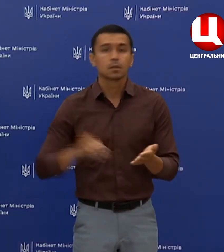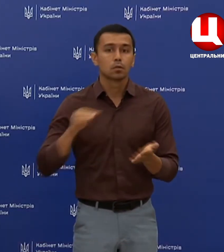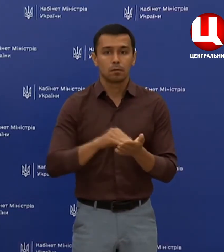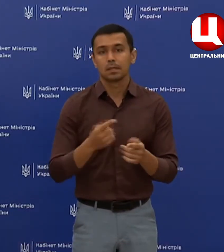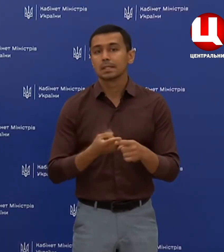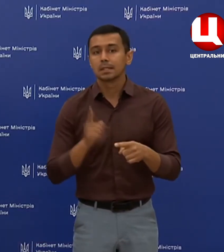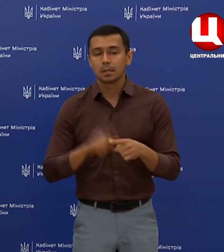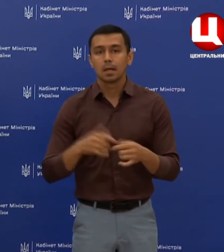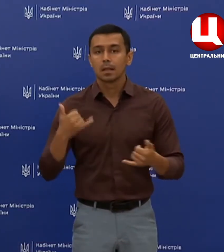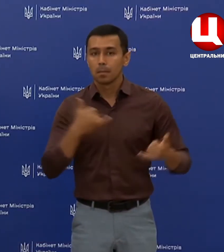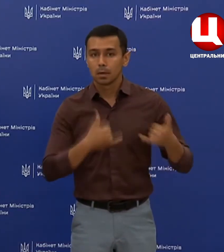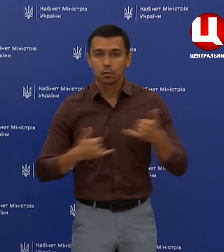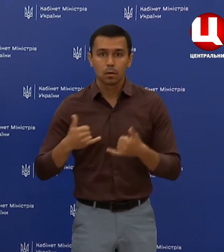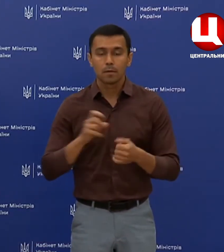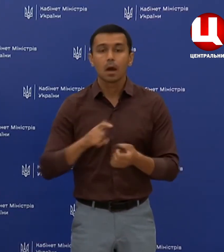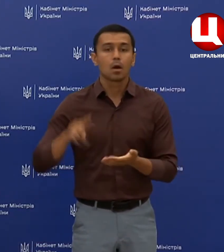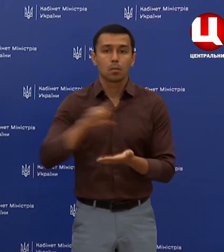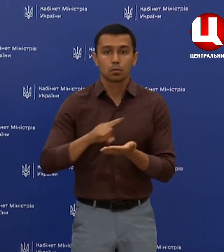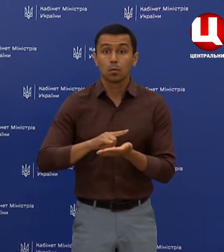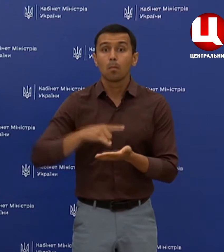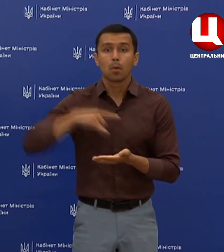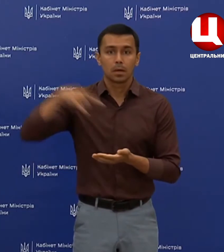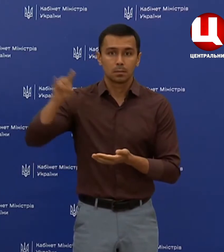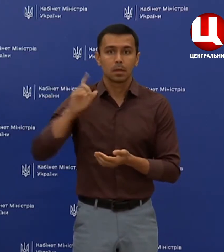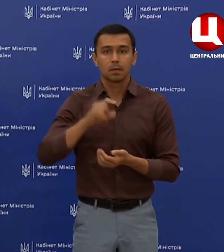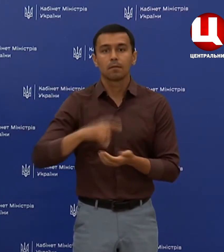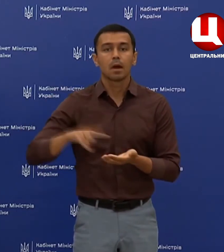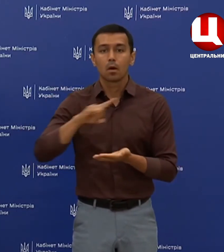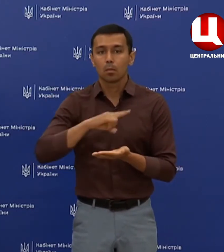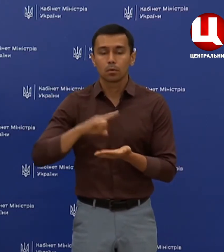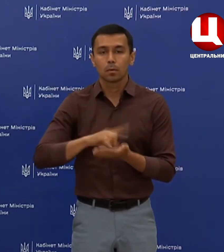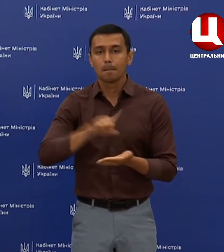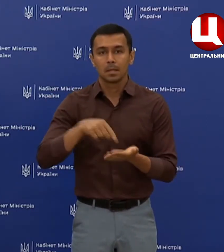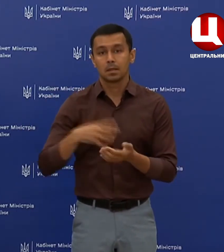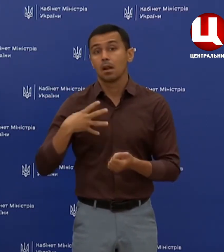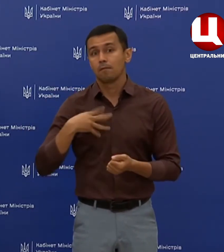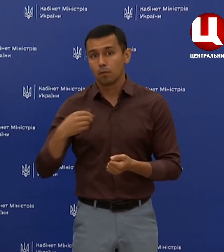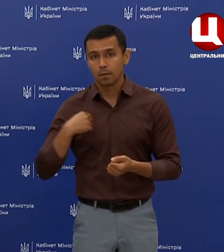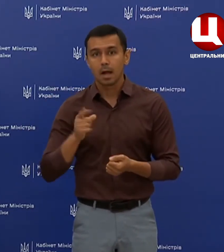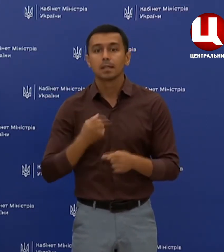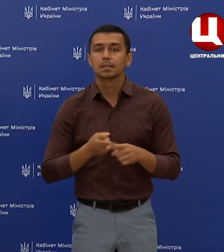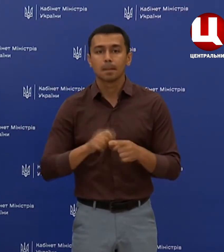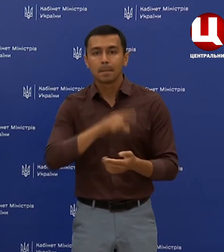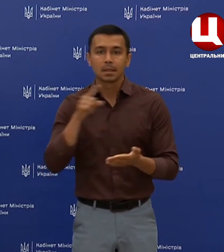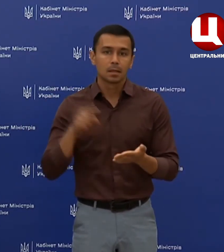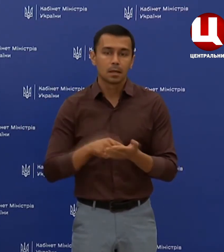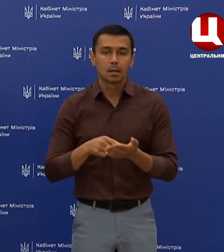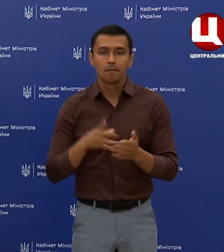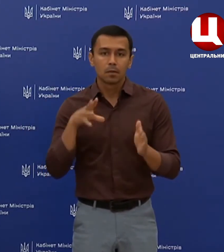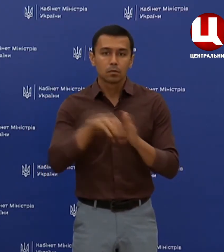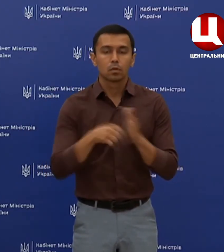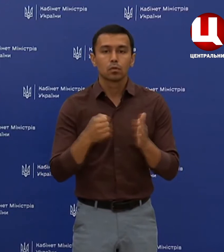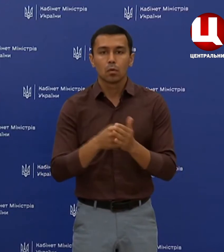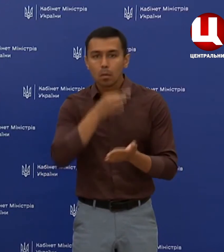встановлення цієї лабораторії в аеропорту Бориспіль і в аеропорту міста Львову. Але це питання відноситься